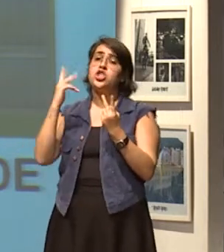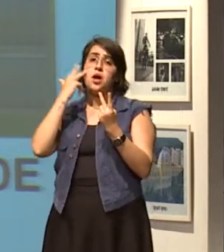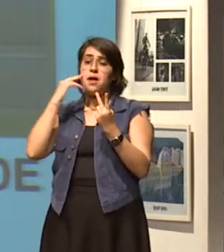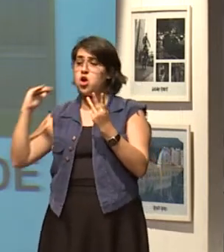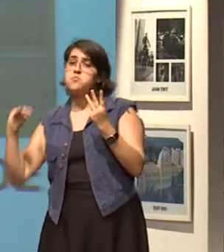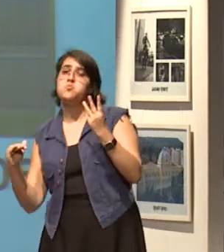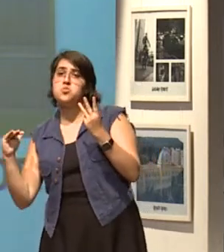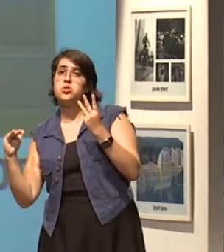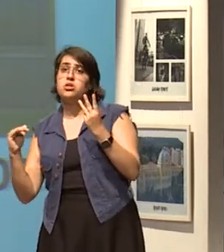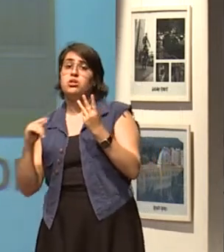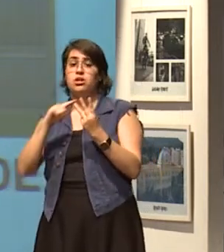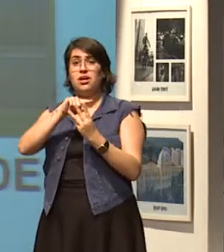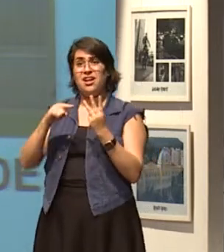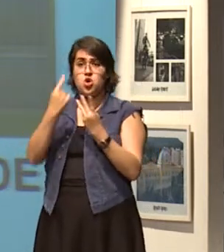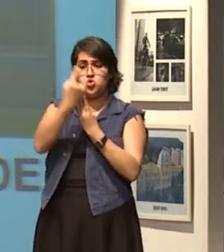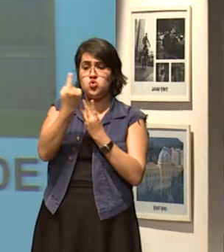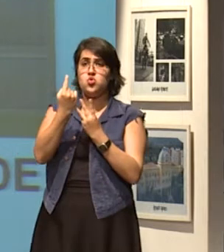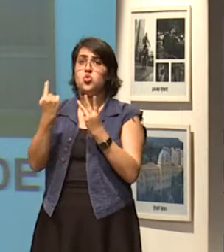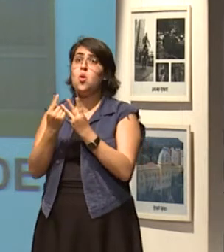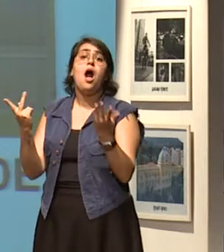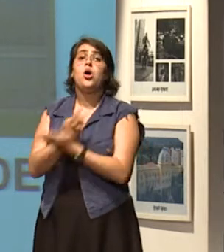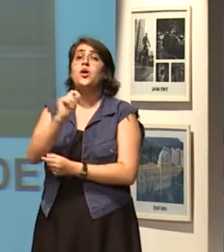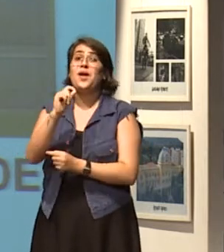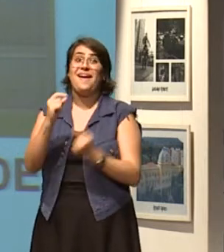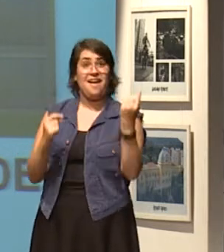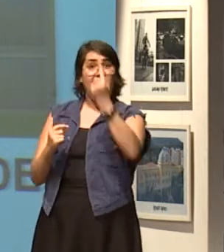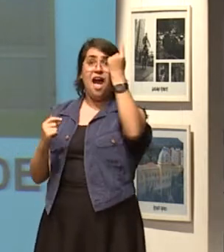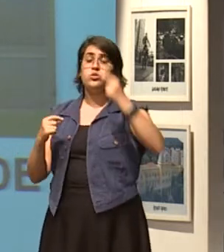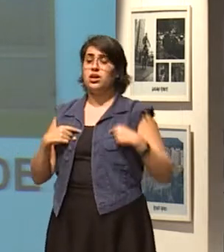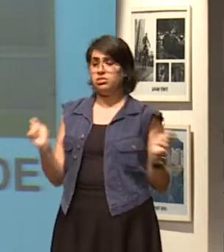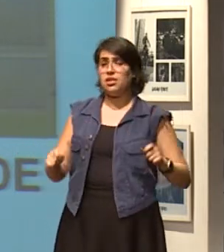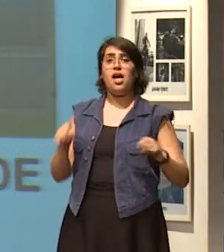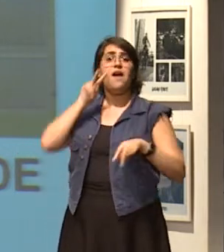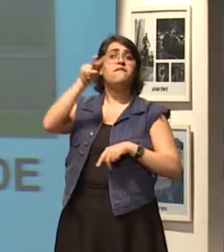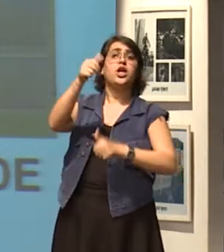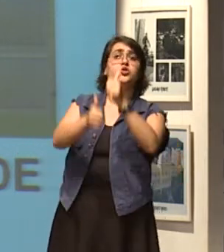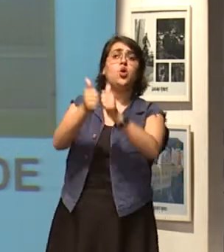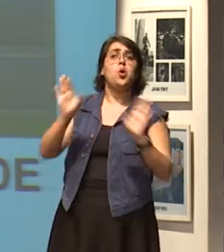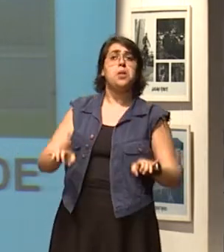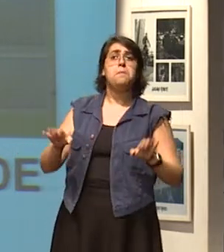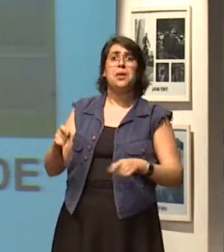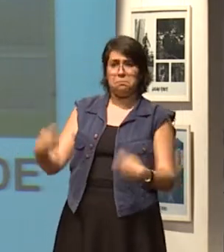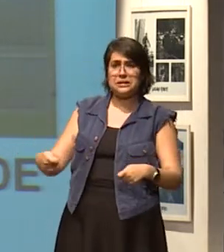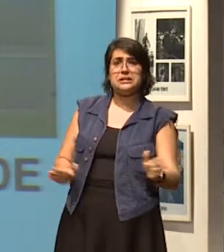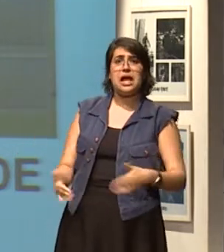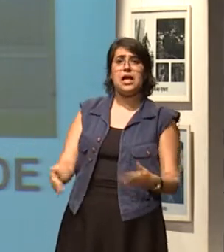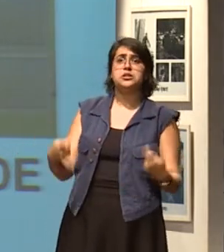Tem uma pessoa mais alta, uma pessoa mediana e uma pessoa mais baixa. O que acontece é que a pessoa mais alta